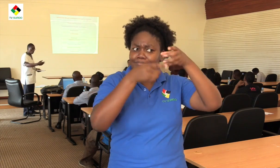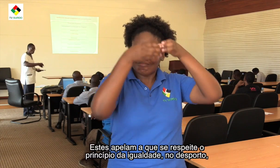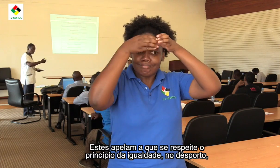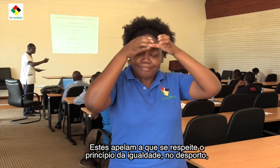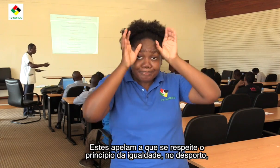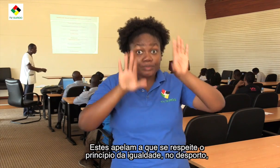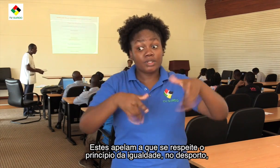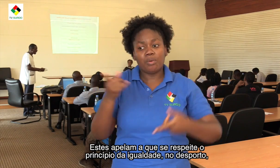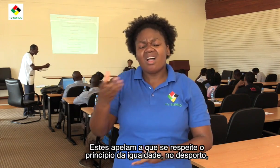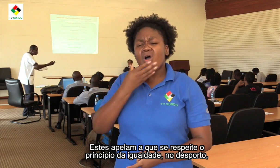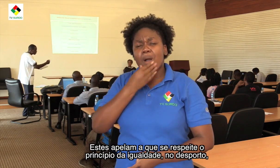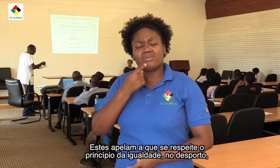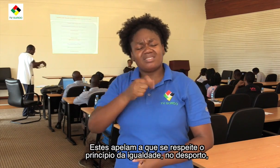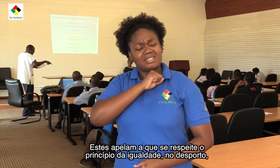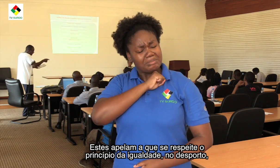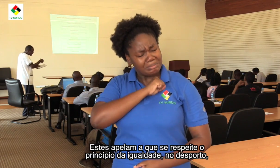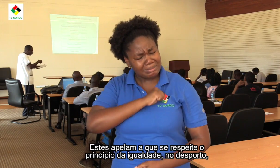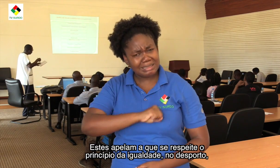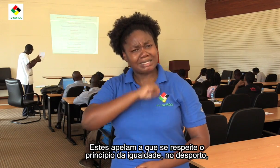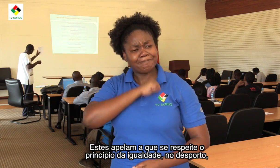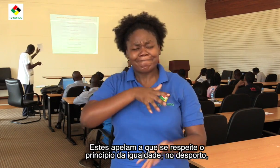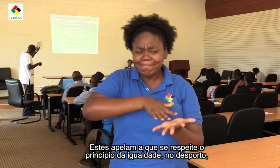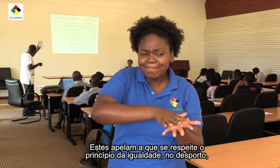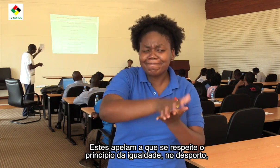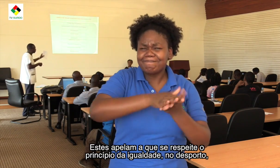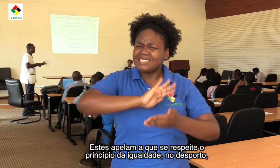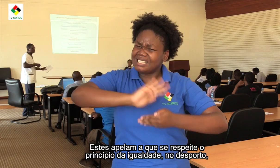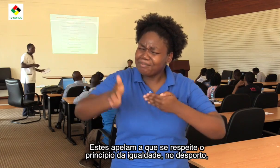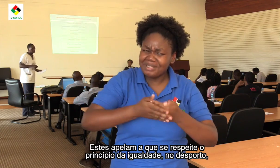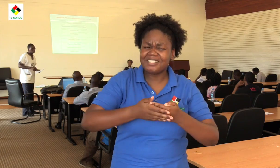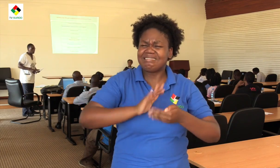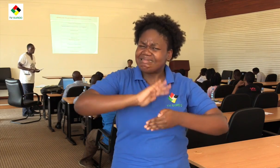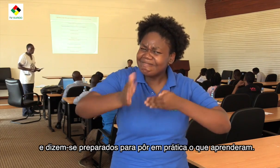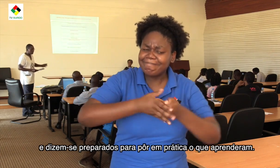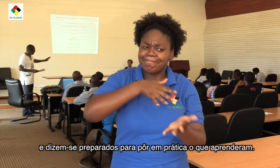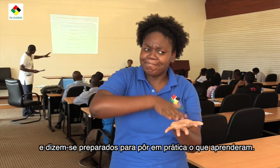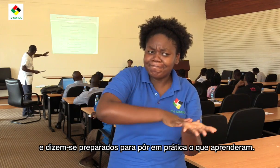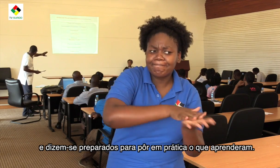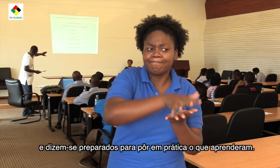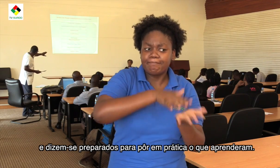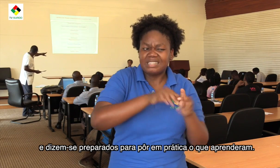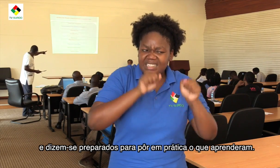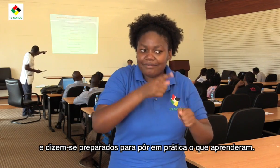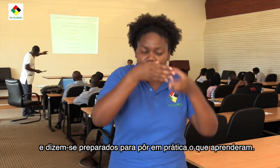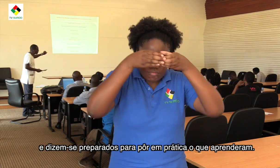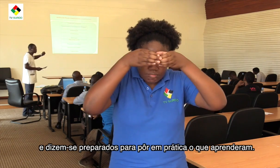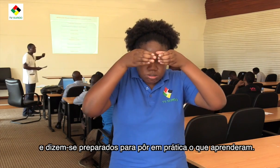Estes apelam que se respeita o princípio da igualdade no desporto e dizem-se preparados para pôr em prática